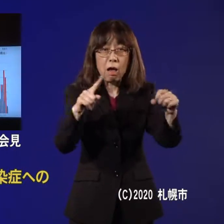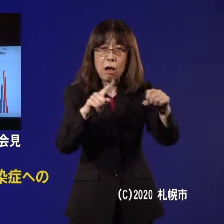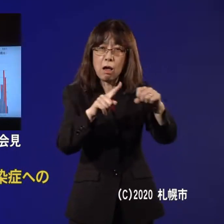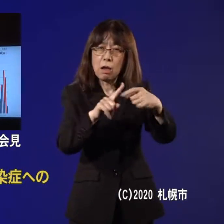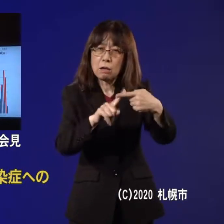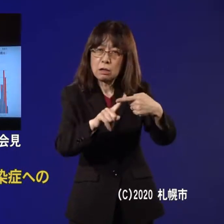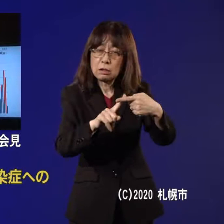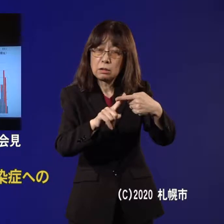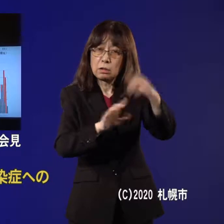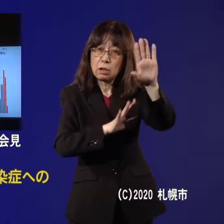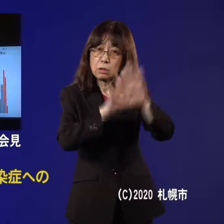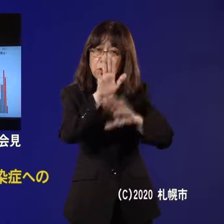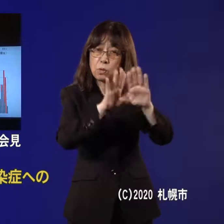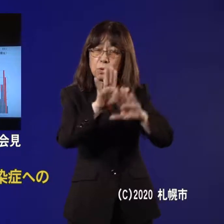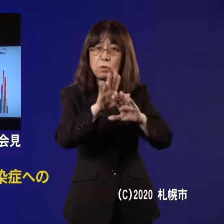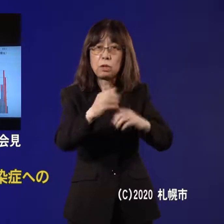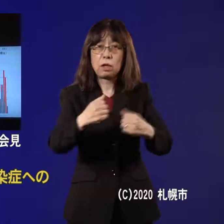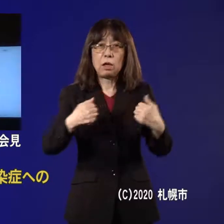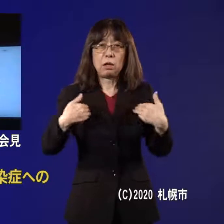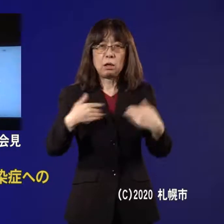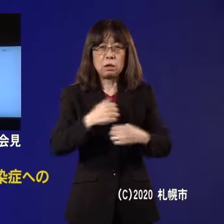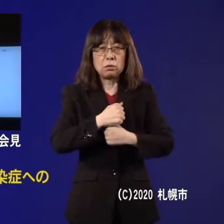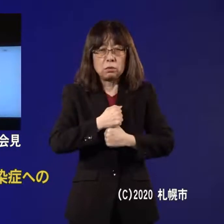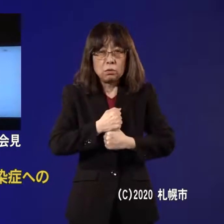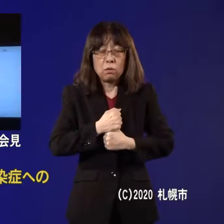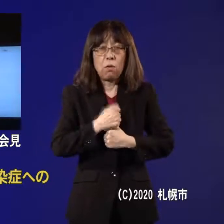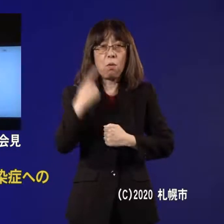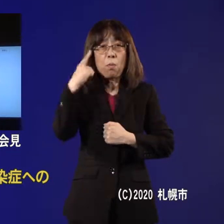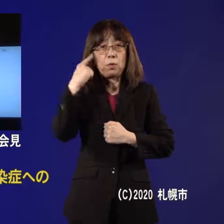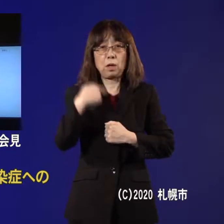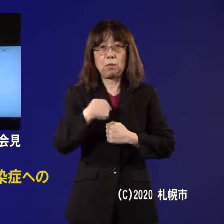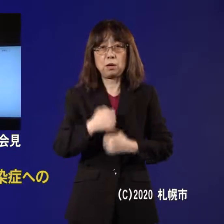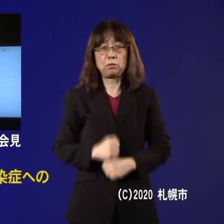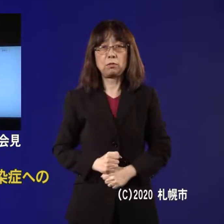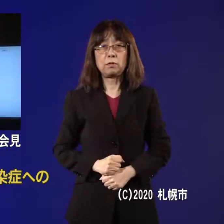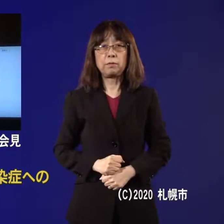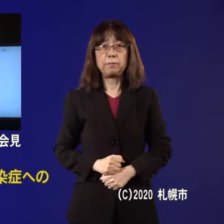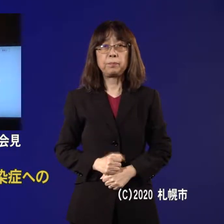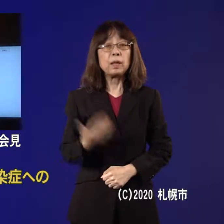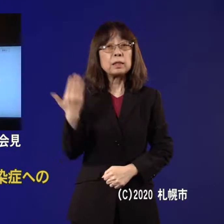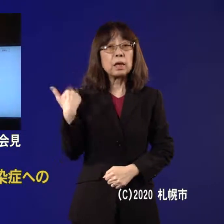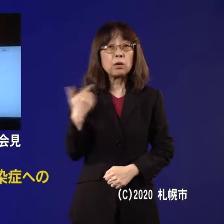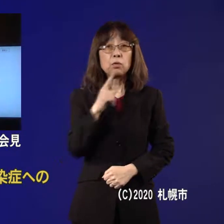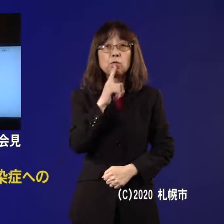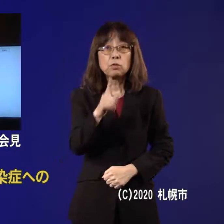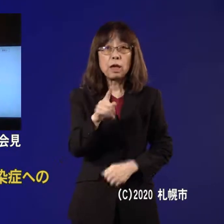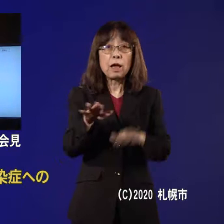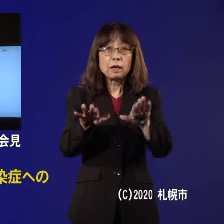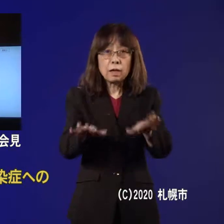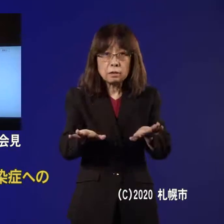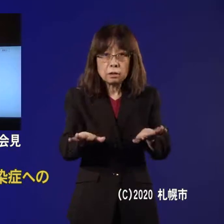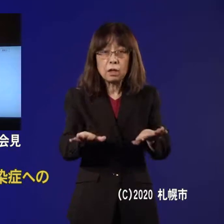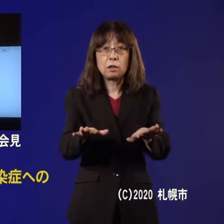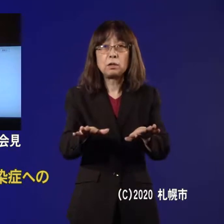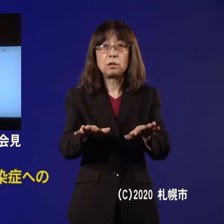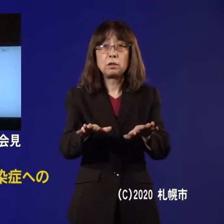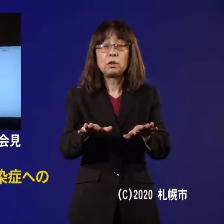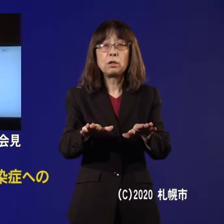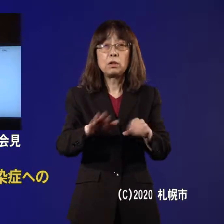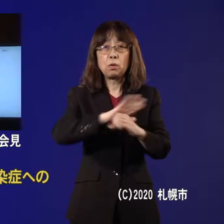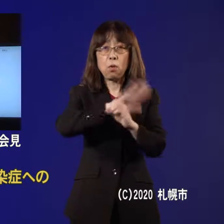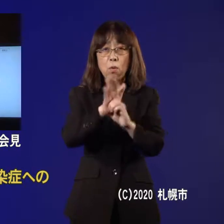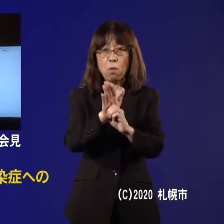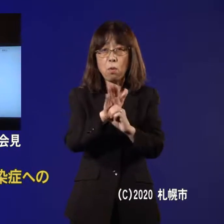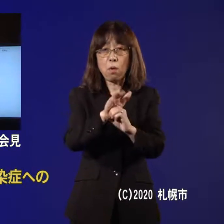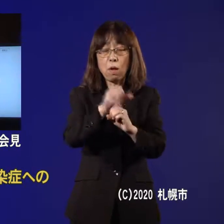ということに我々は思ったところであります。で、先ほども申し上げましたが、現在の患者さんの数です